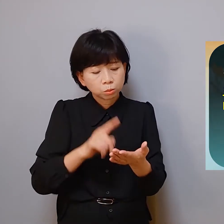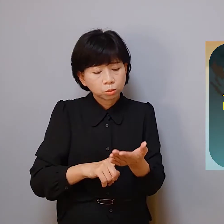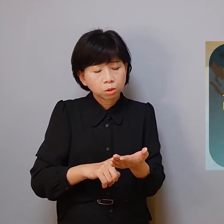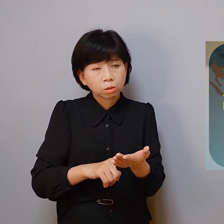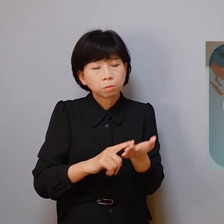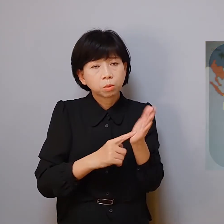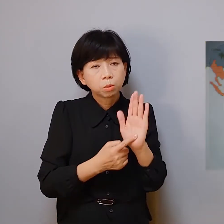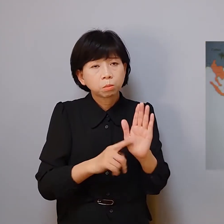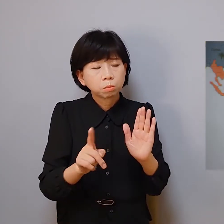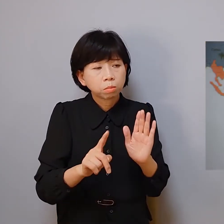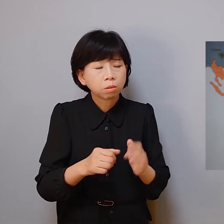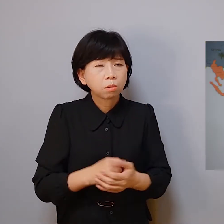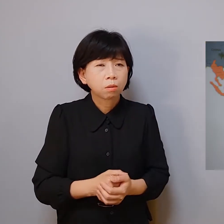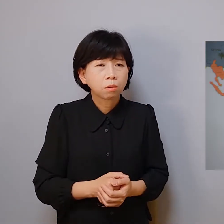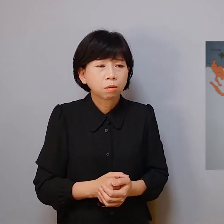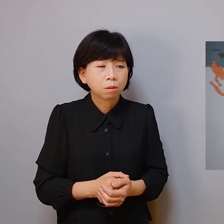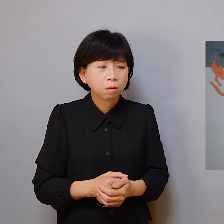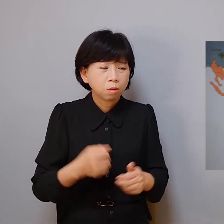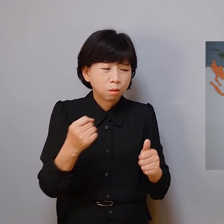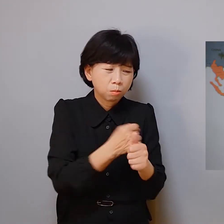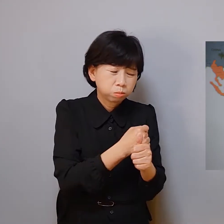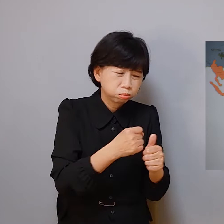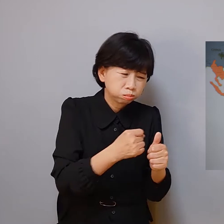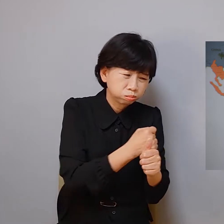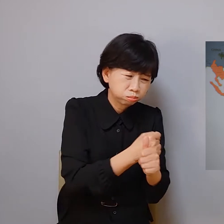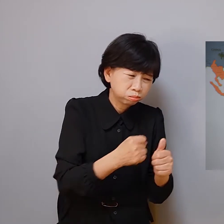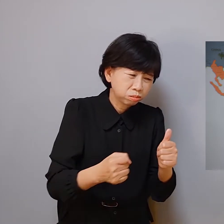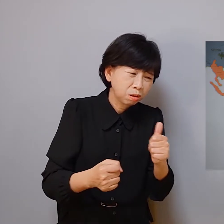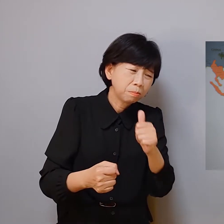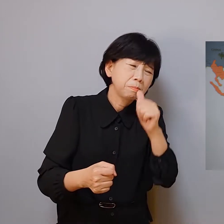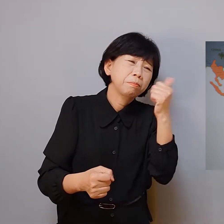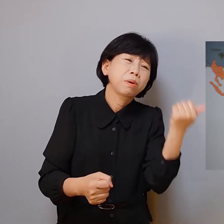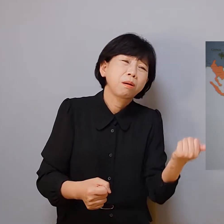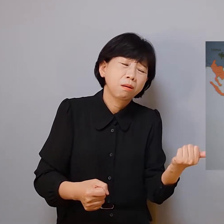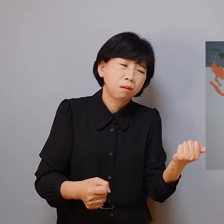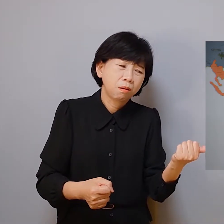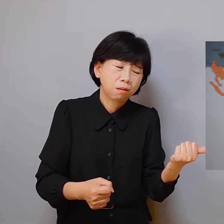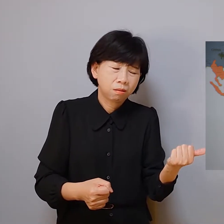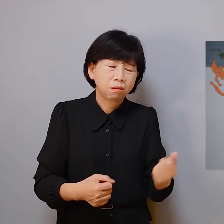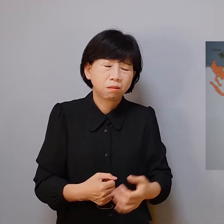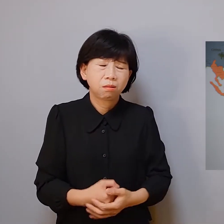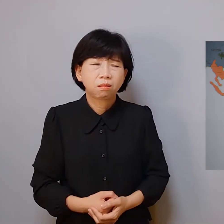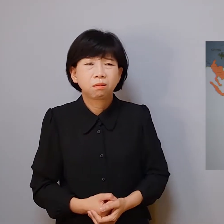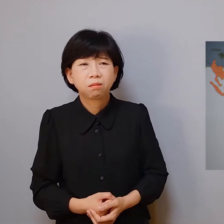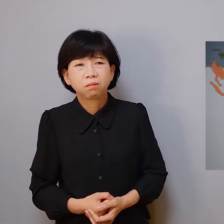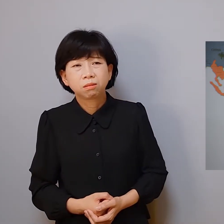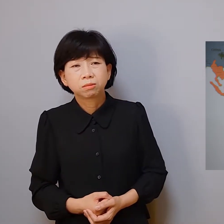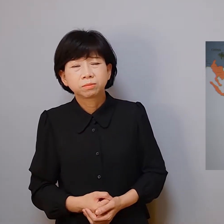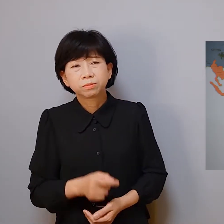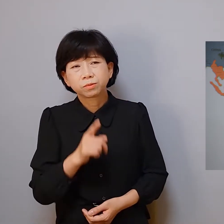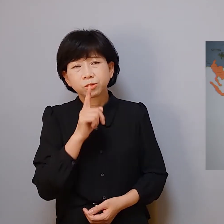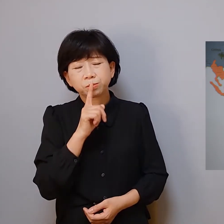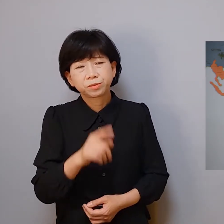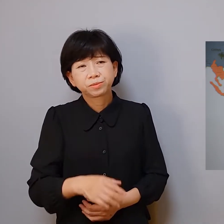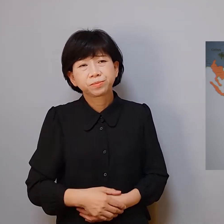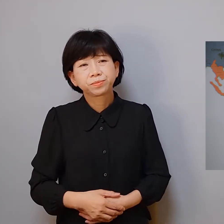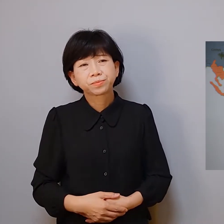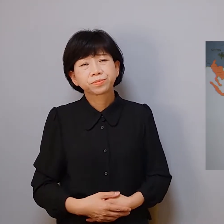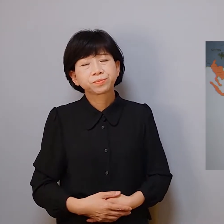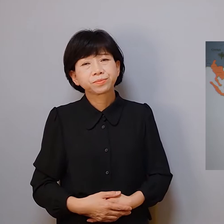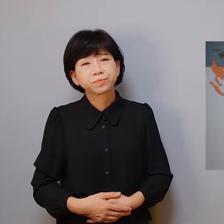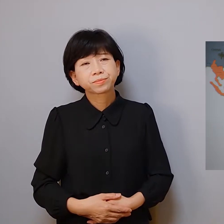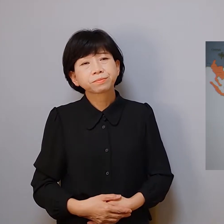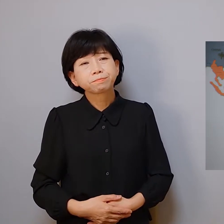번역을 하면요, 그 가련한 자는 폭력에 못 이겨 쓰러지고 넘어진다, 이렇게 또 다른